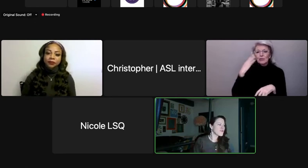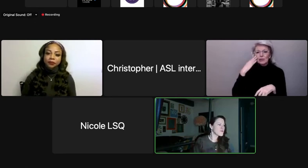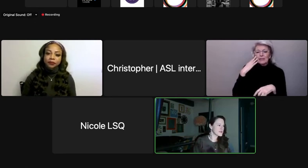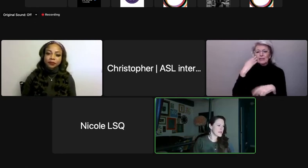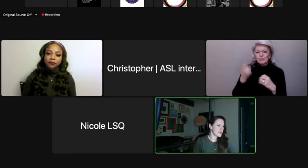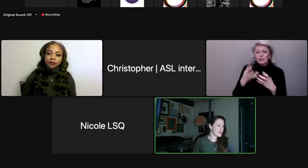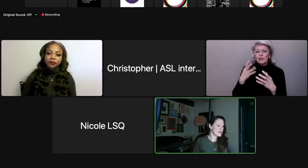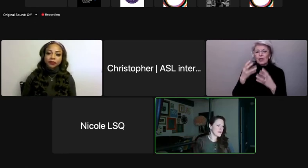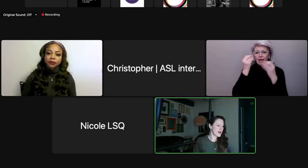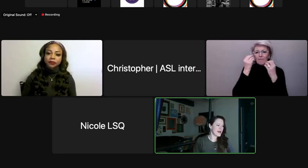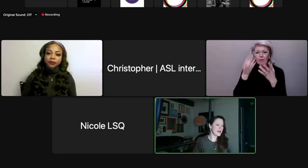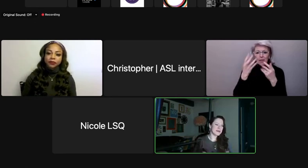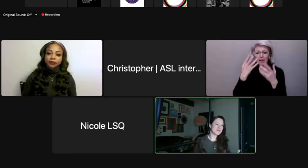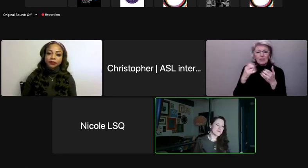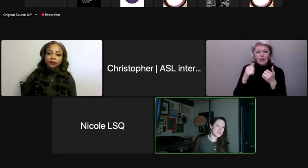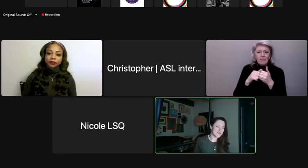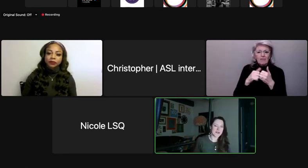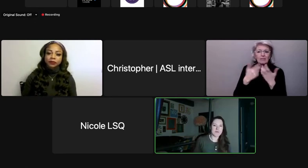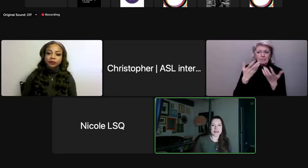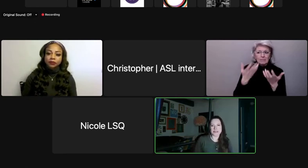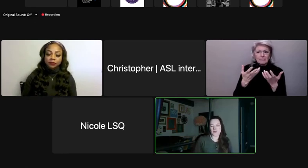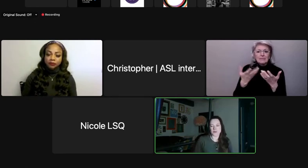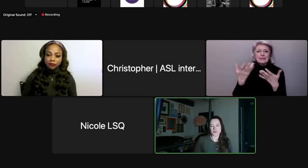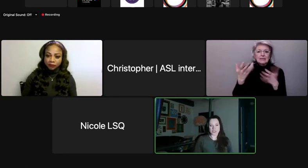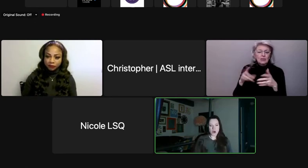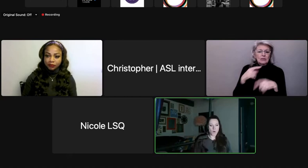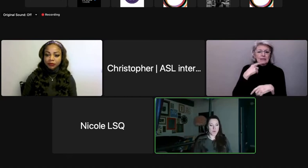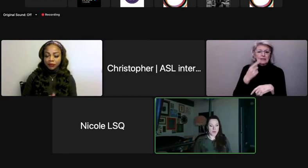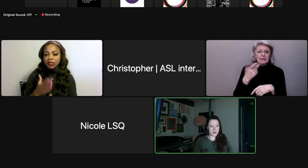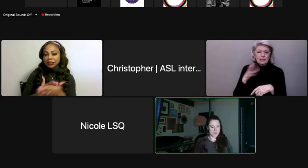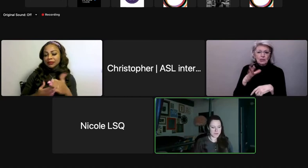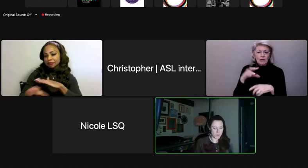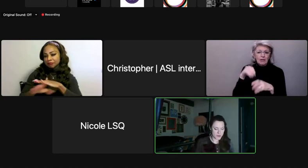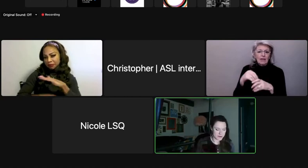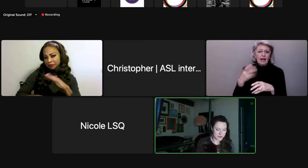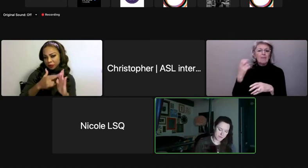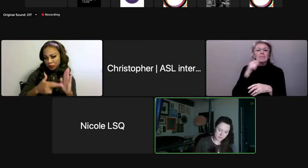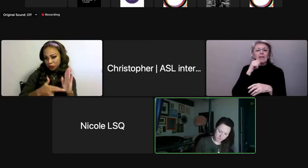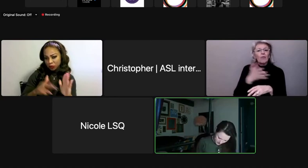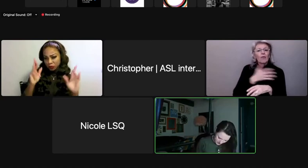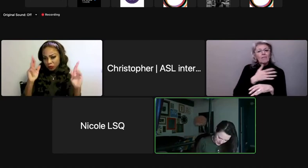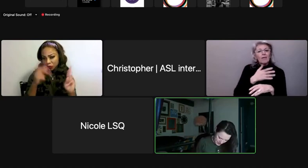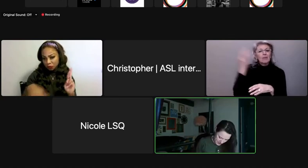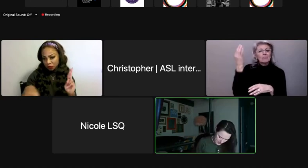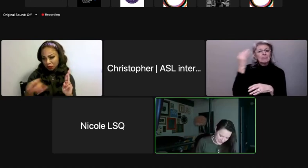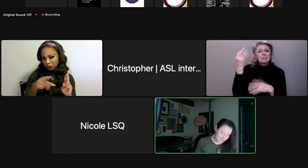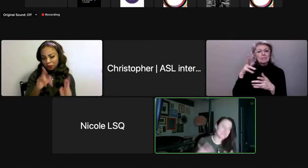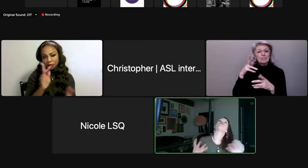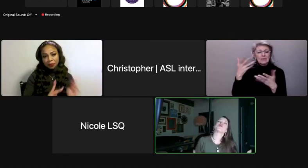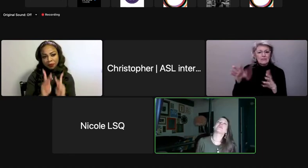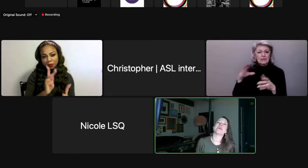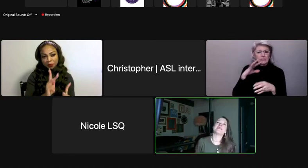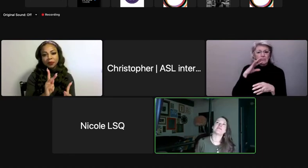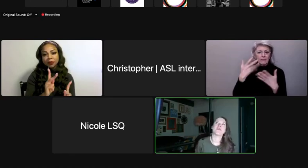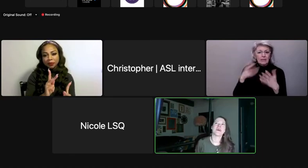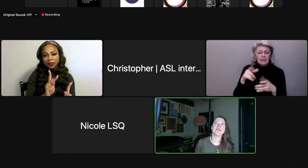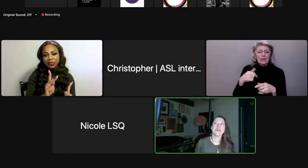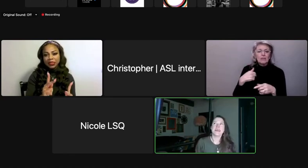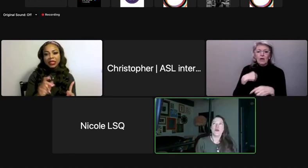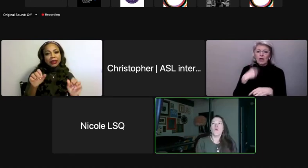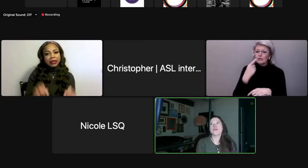informations par rapport à cela qui a déjà été donné dans les présentations précédentes et puis ce que je vous